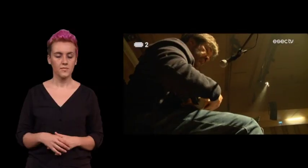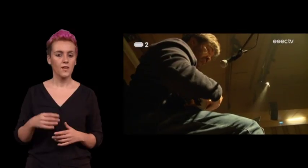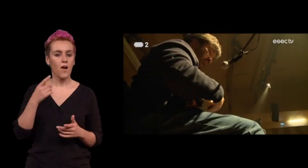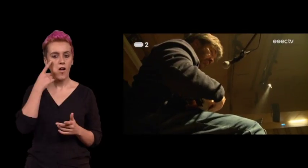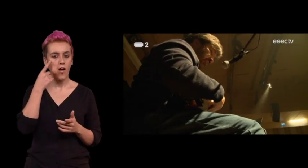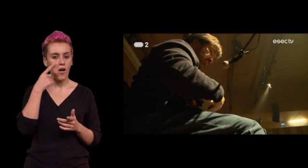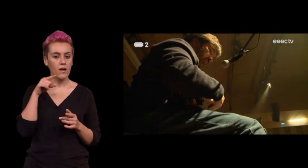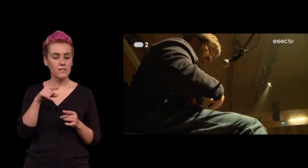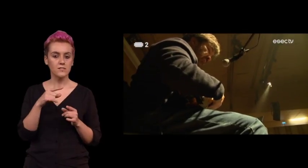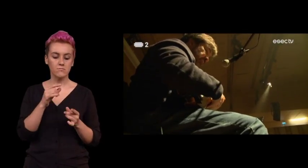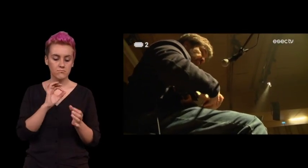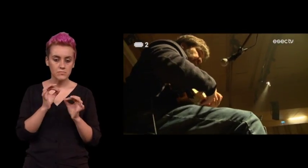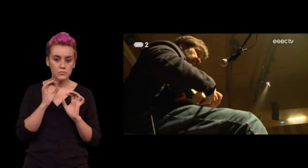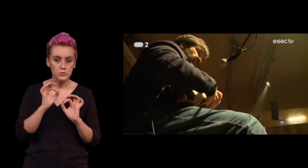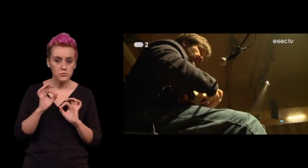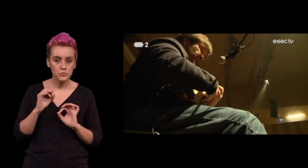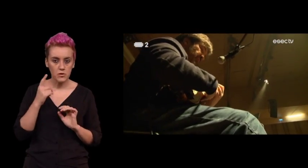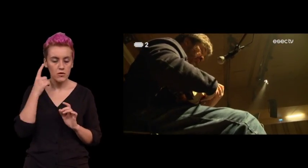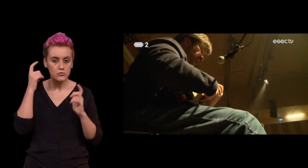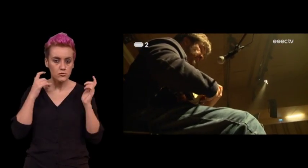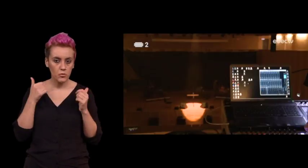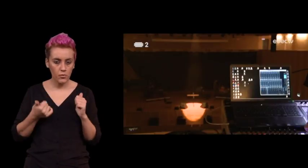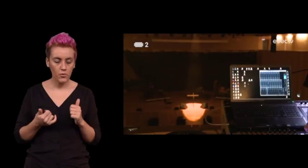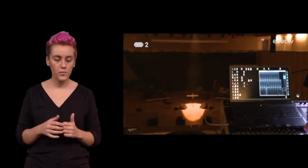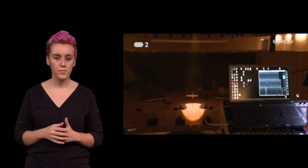Vamos lá ver se o volume que eu tenho aqui já previamente, porque é